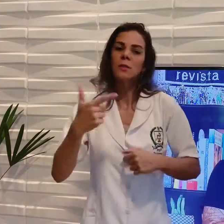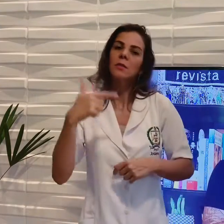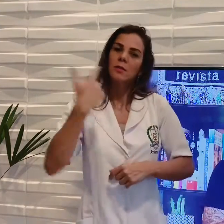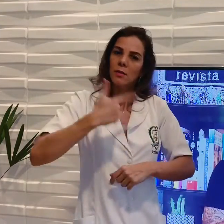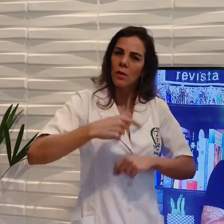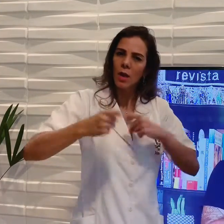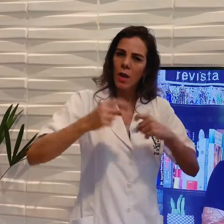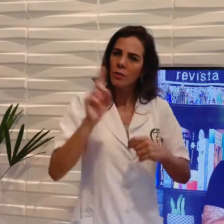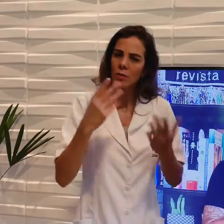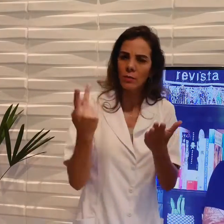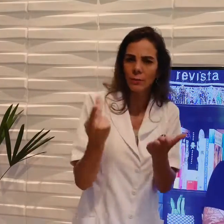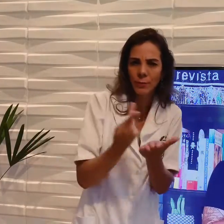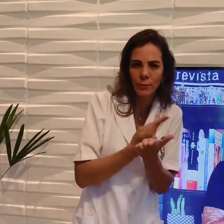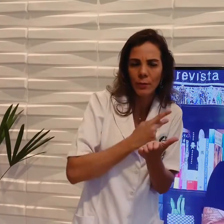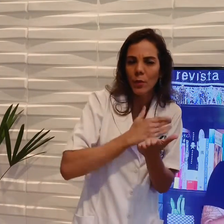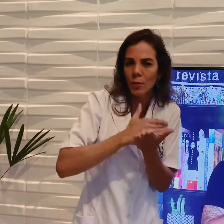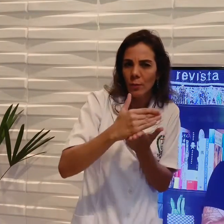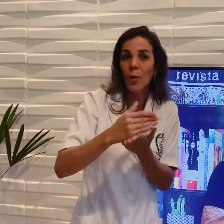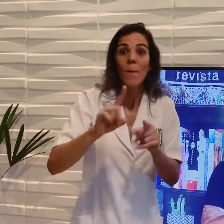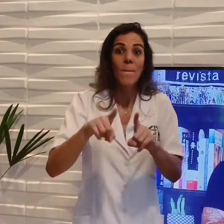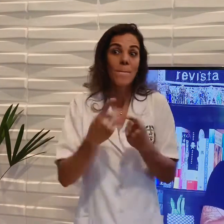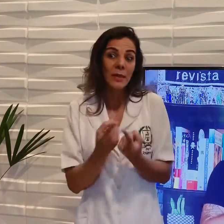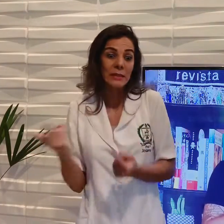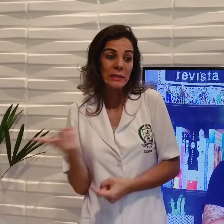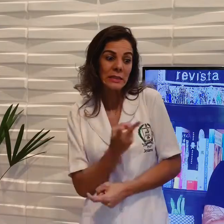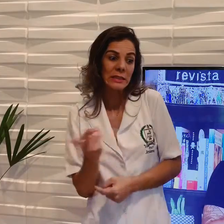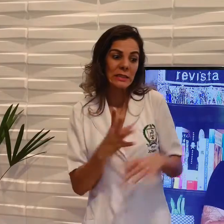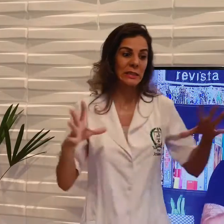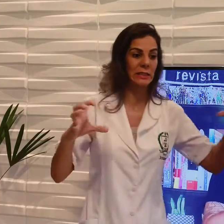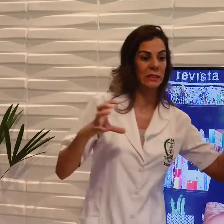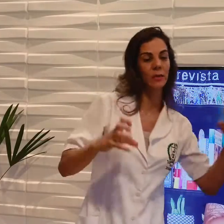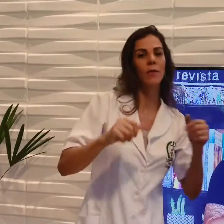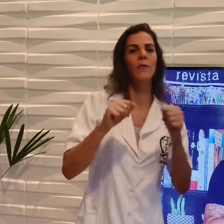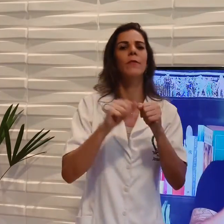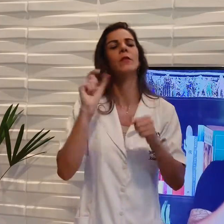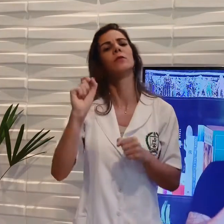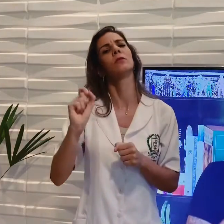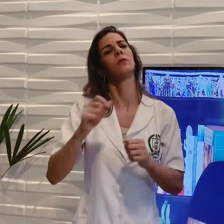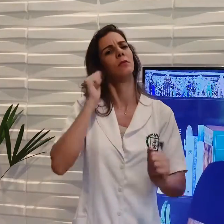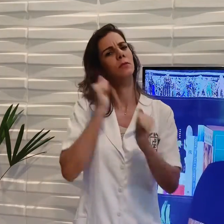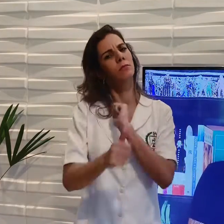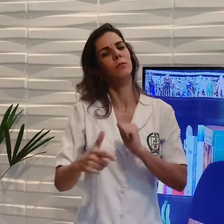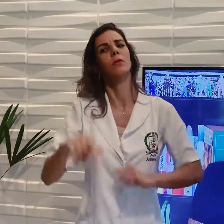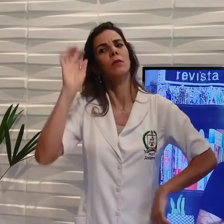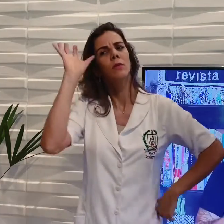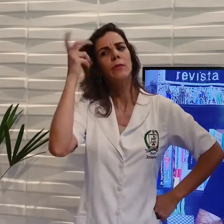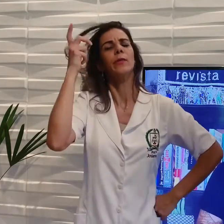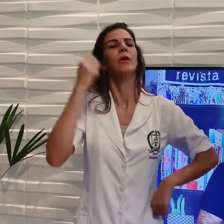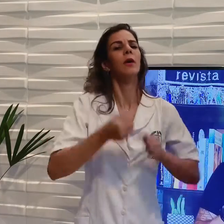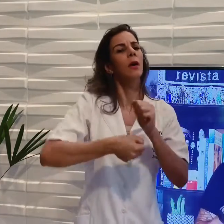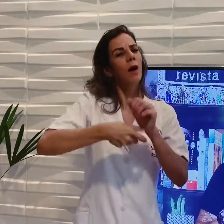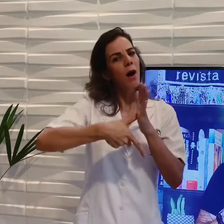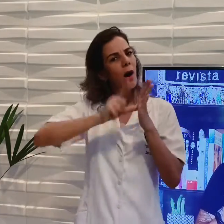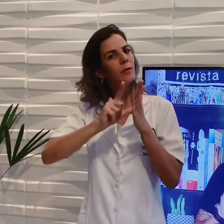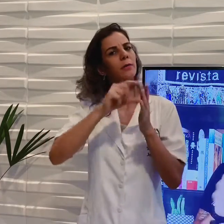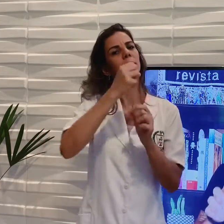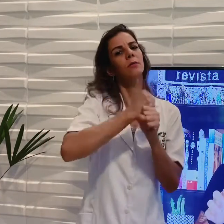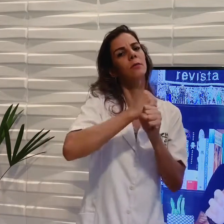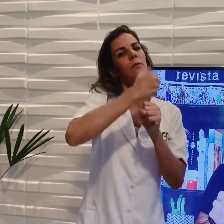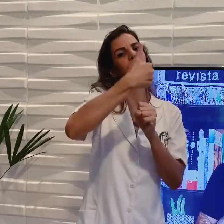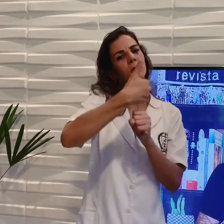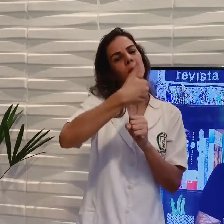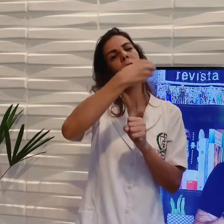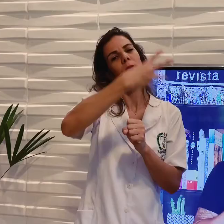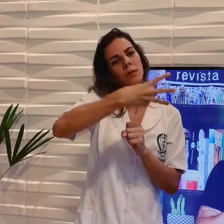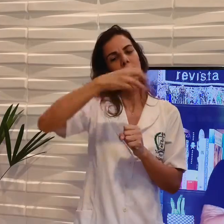Este conflito já tinha feito com que o Comitê Olímpico Internacional decidisse, antes de 39, mudar a sede dos